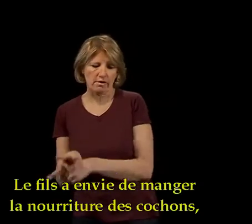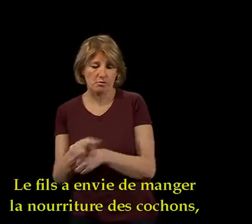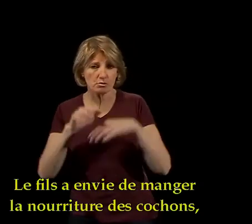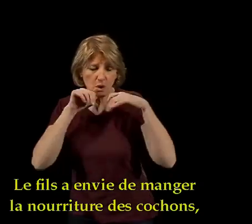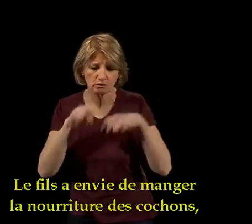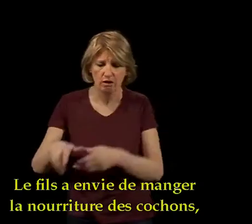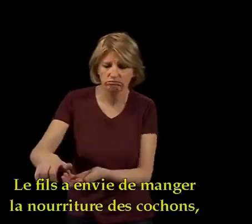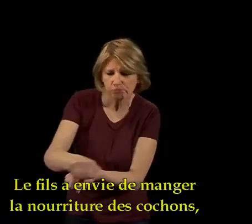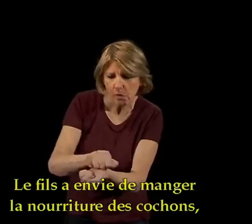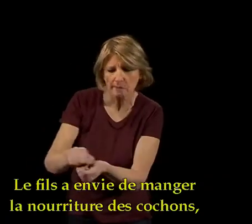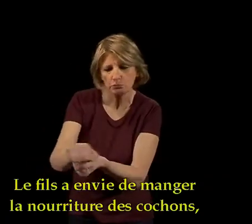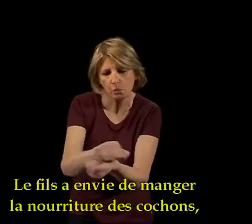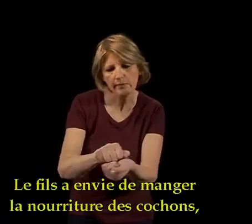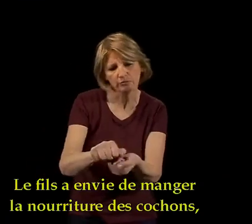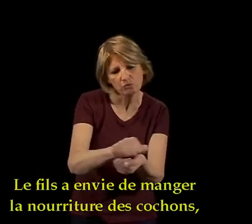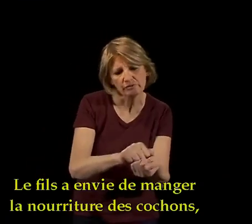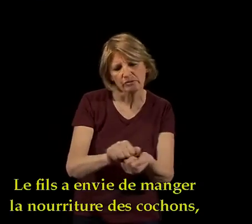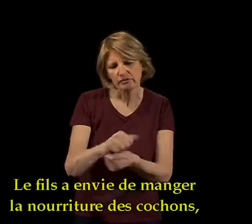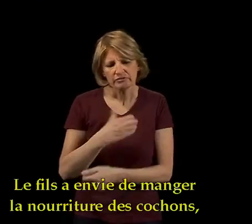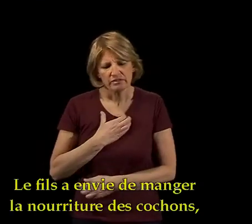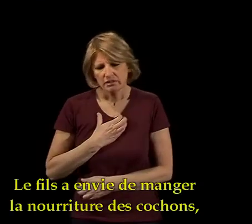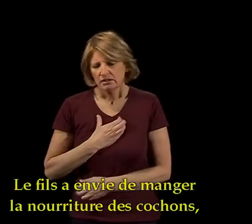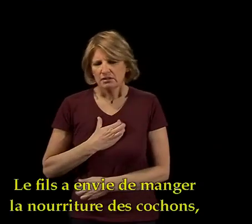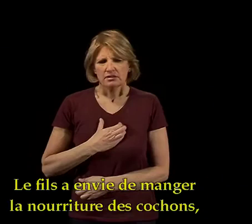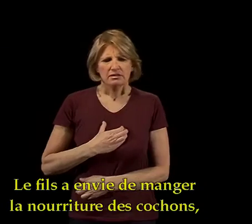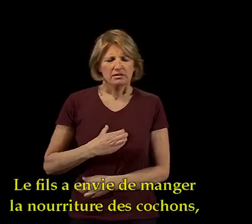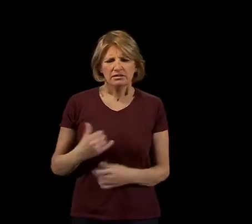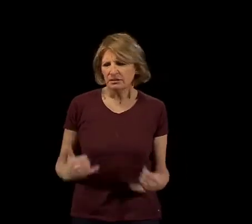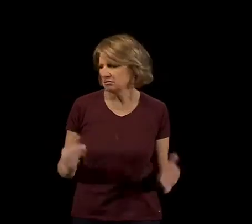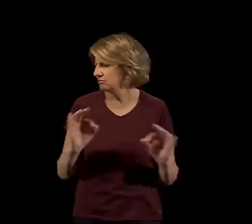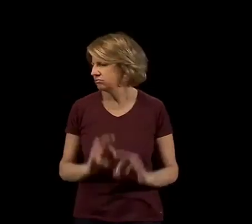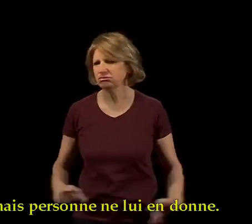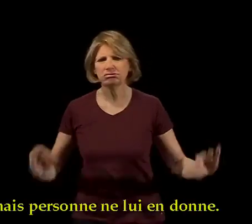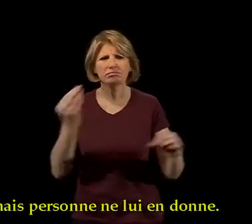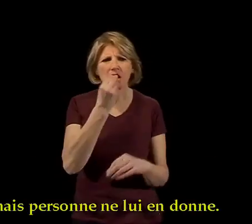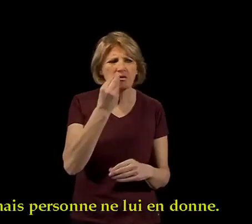Le fils a envie de manger la nourriture des cochons, mais personne ne lui en donne.